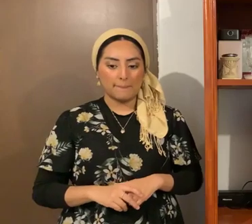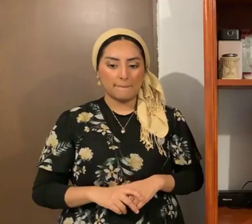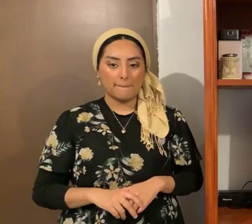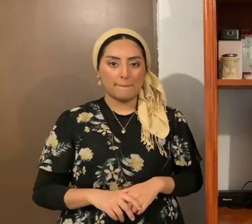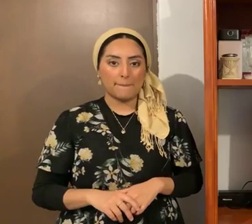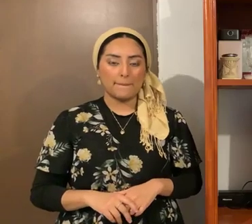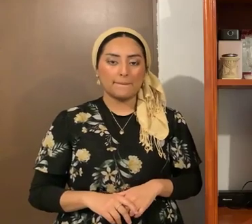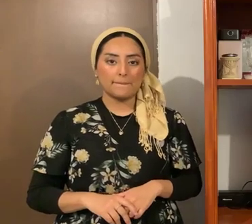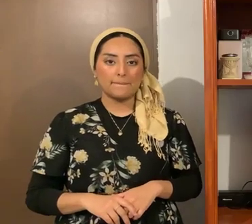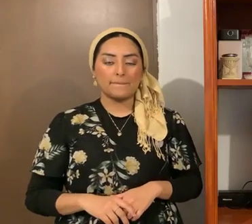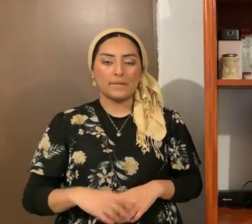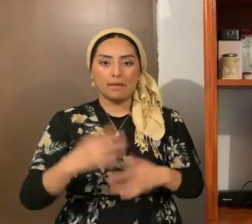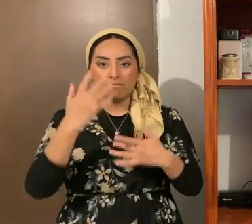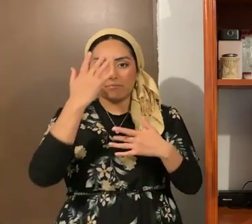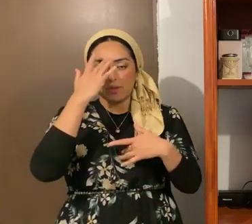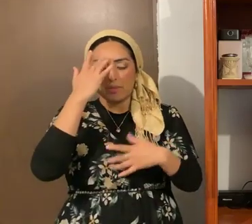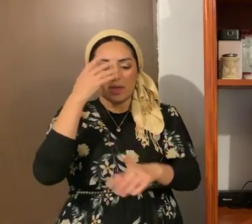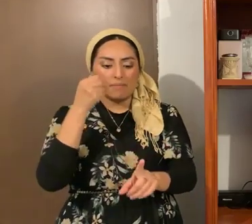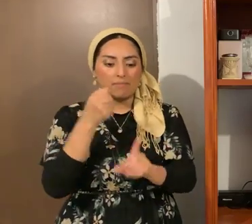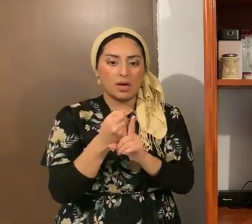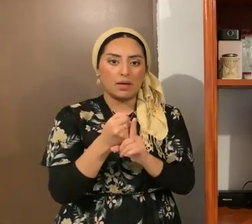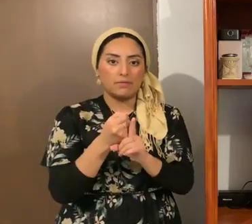verso 49, una plaga.